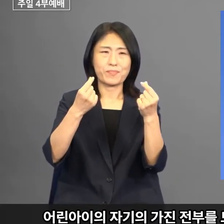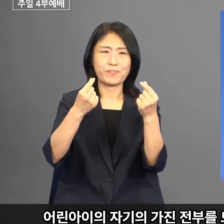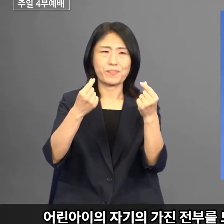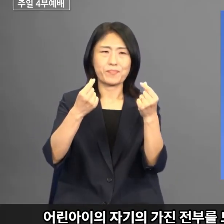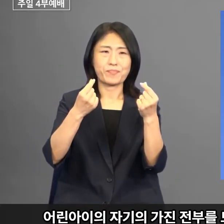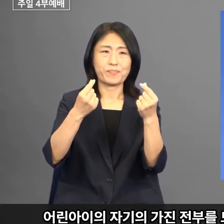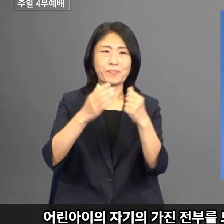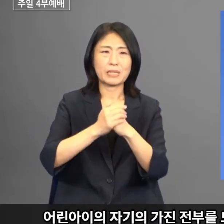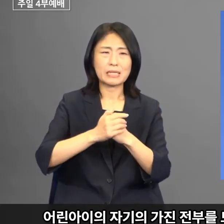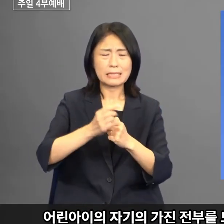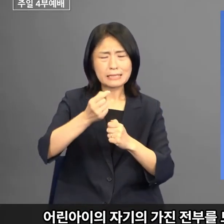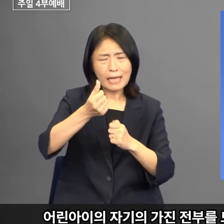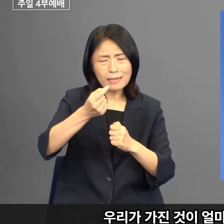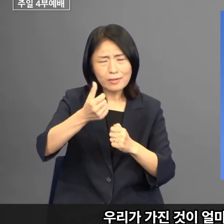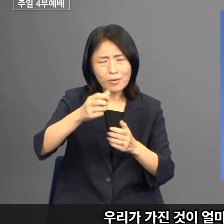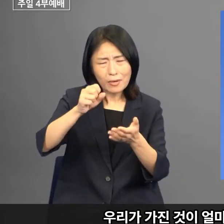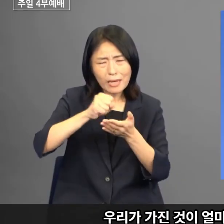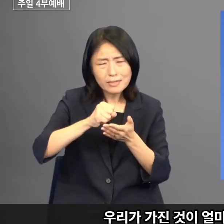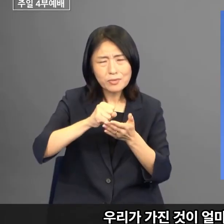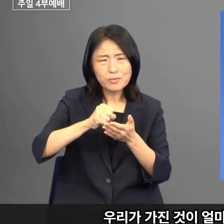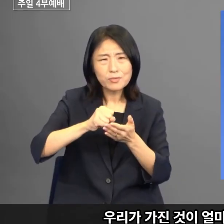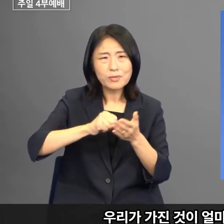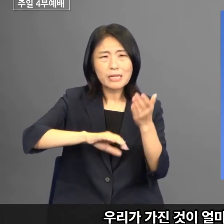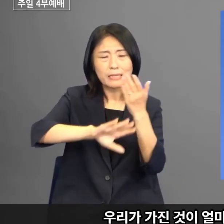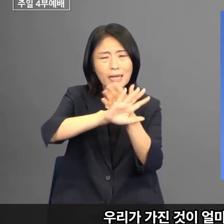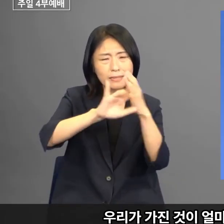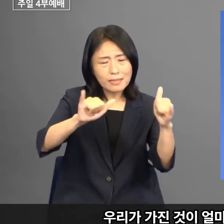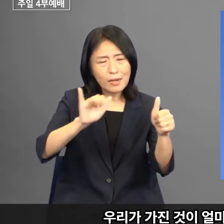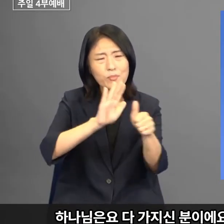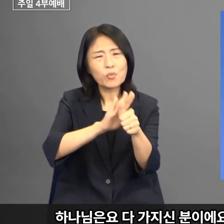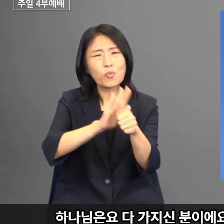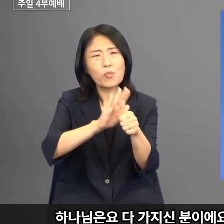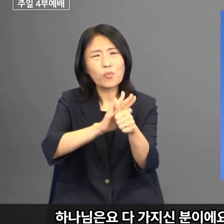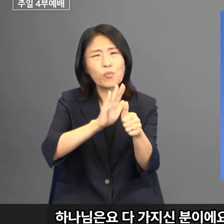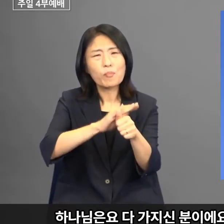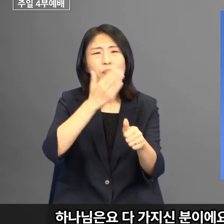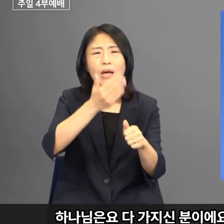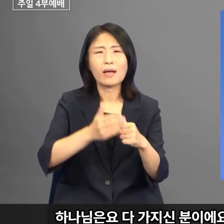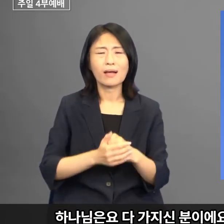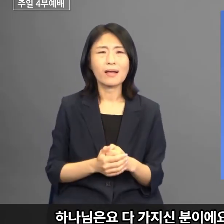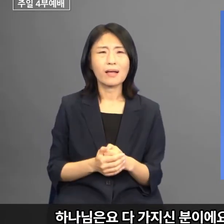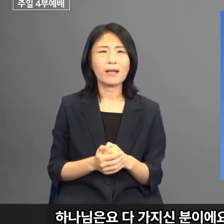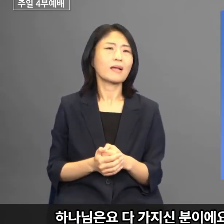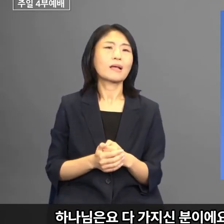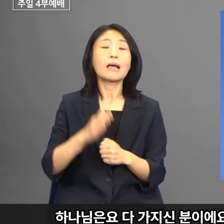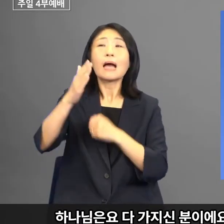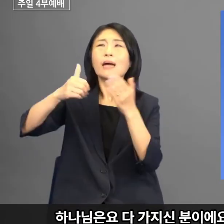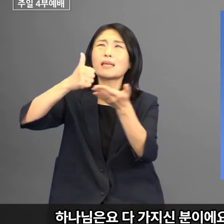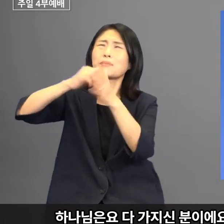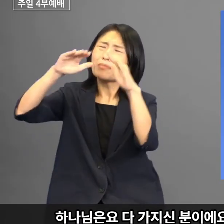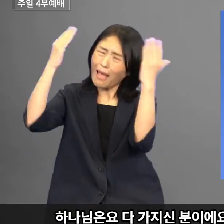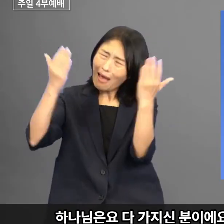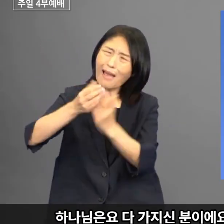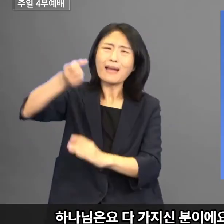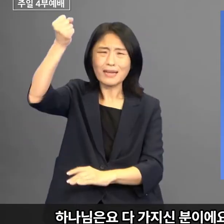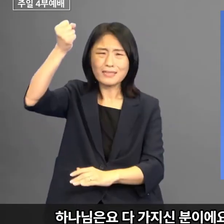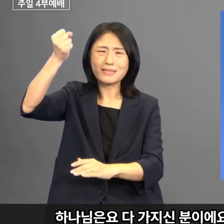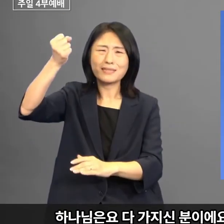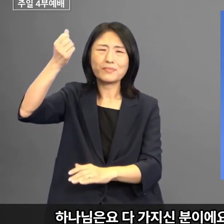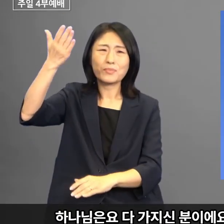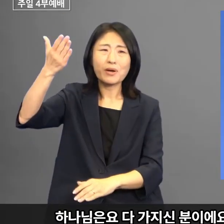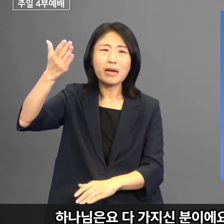많은 사람들을 먹였습니다. 우리가 가진 것이 얼마나 있냐, 그게 중요하냐고. 하나님은요, 다 가지신 분이에요. 하나님